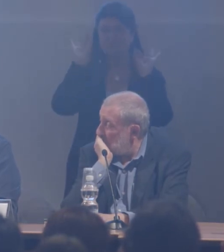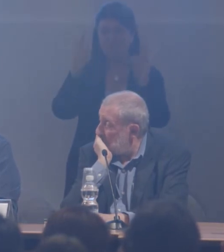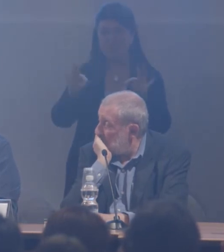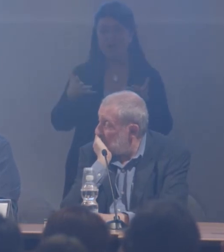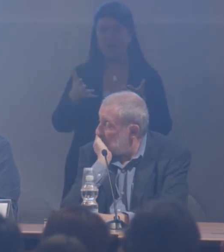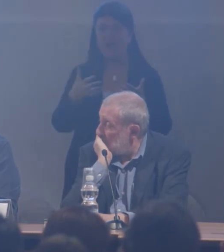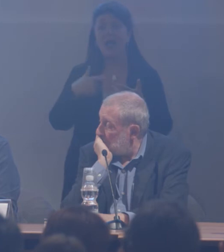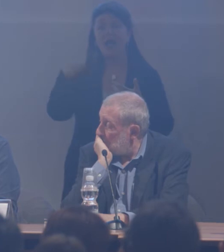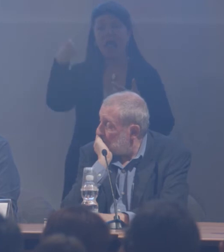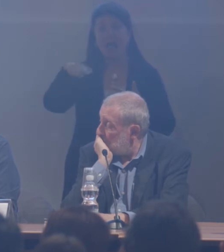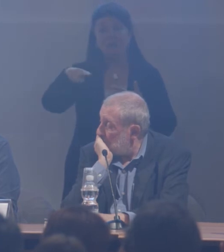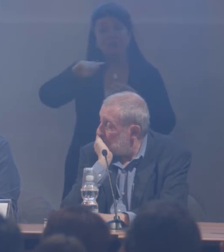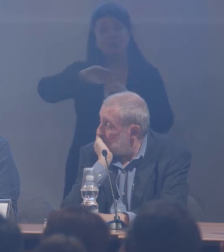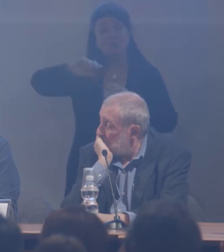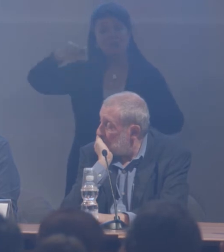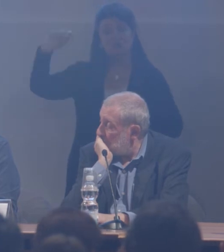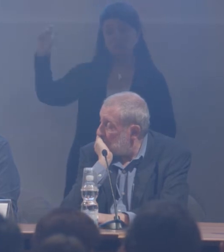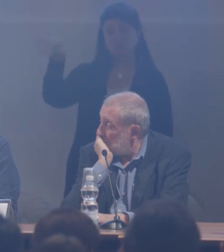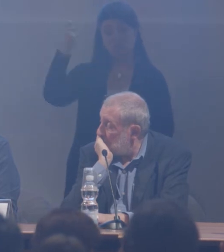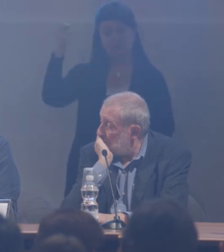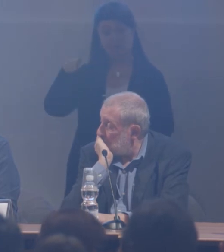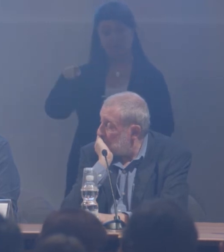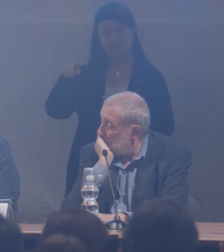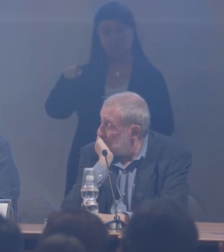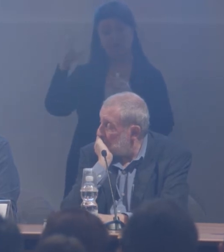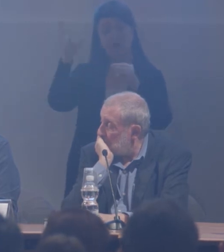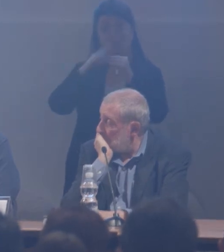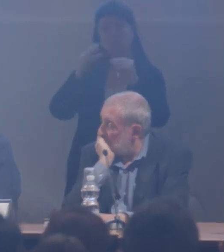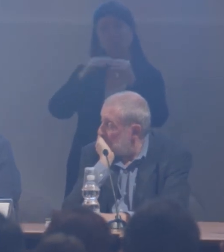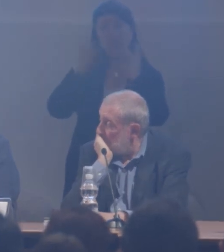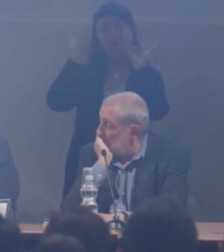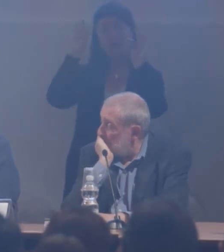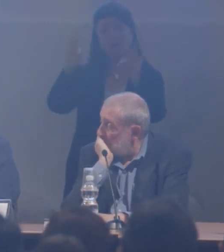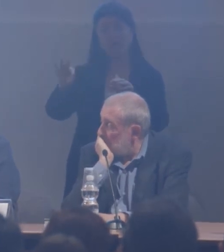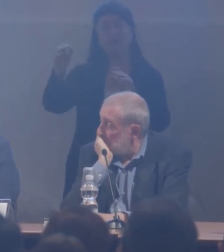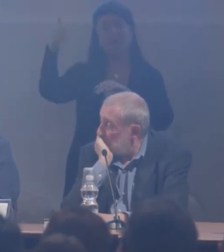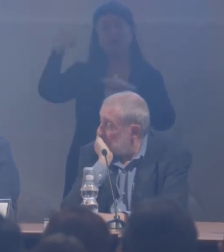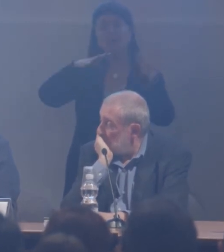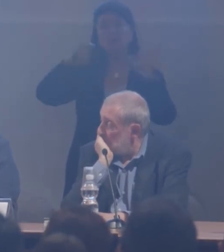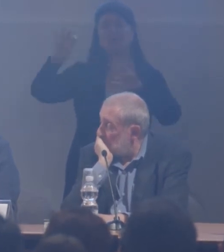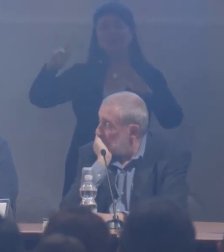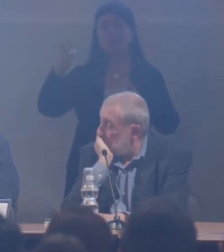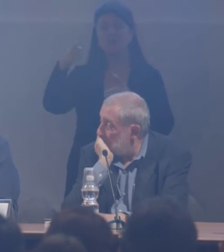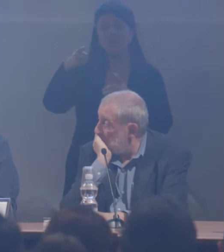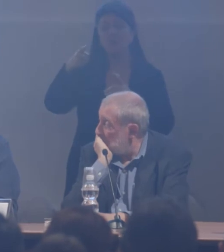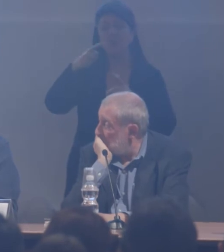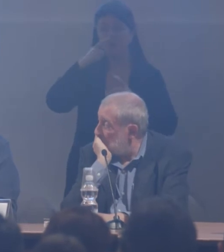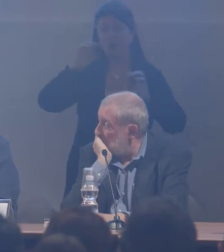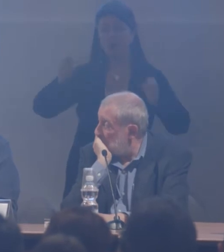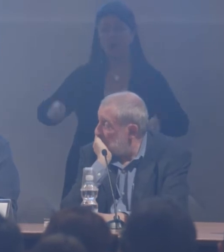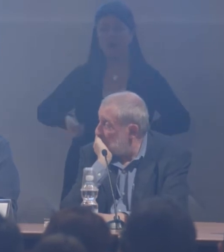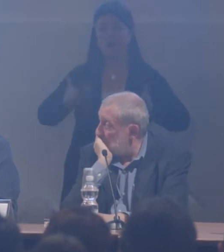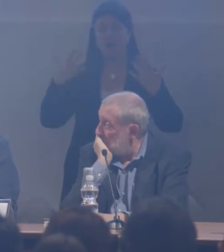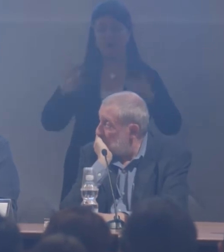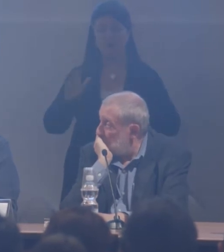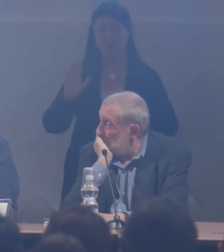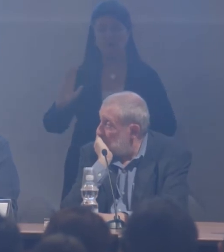poi ha creato nel 92 una reazione da parte della mafia. E